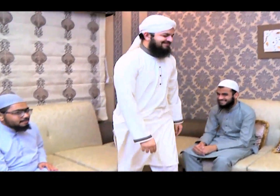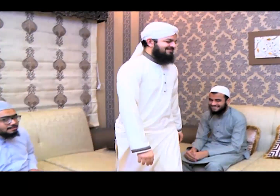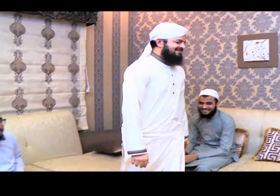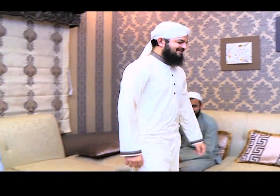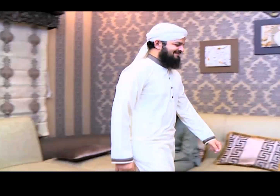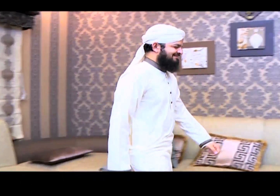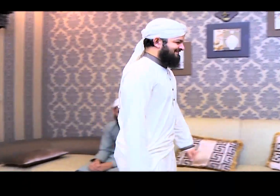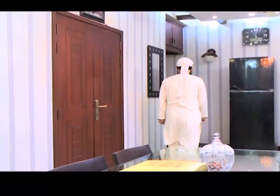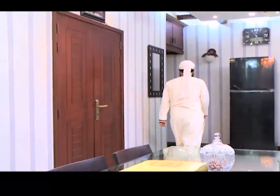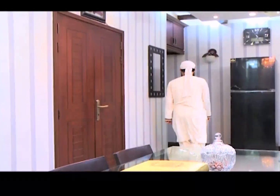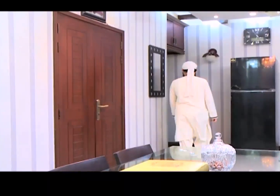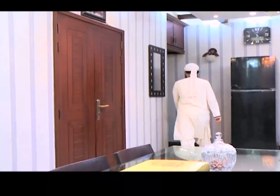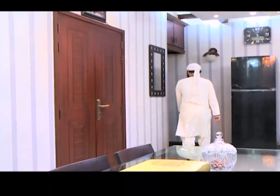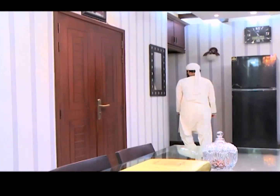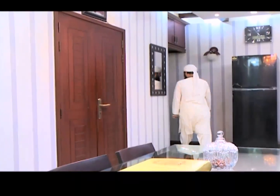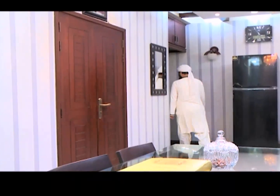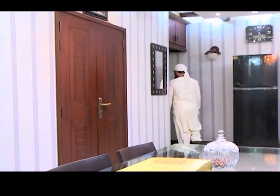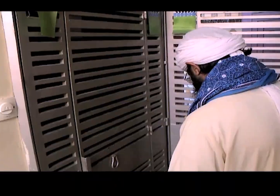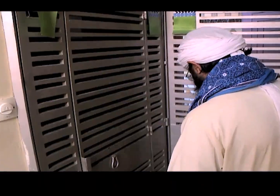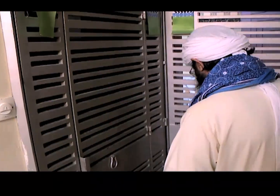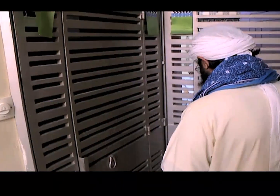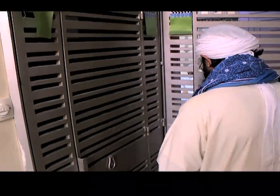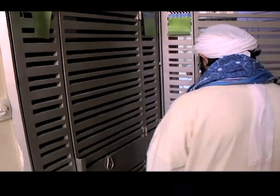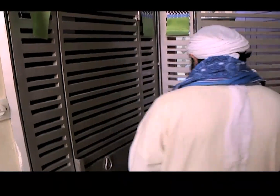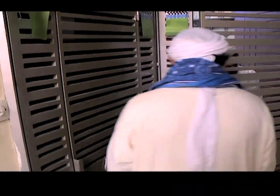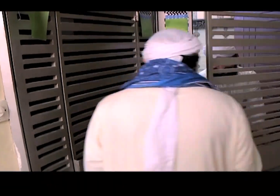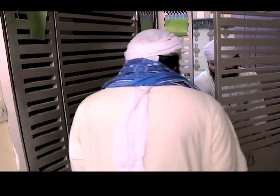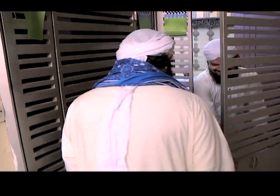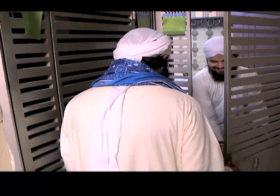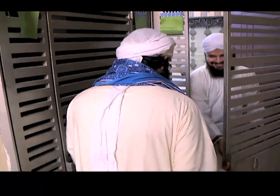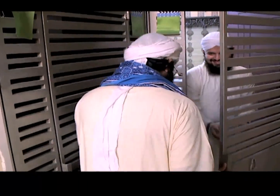اسلام، درس محبت دیتا ہے